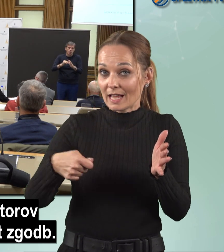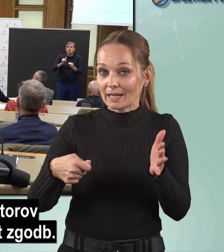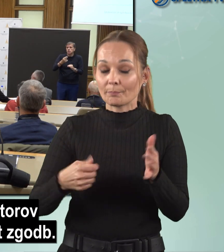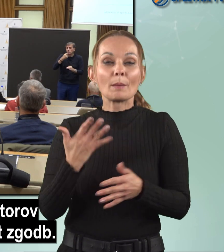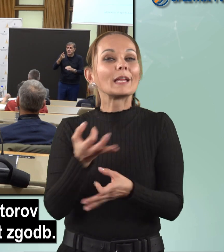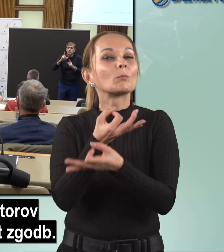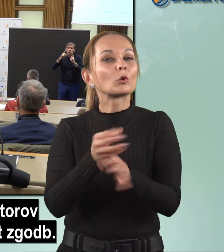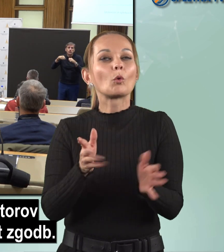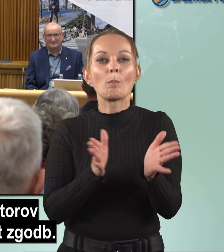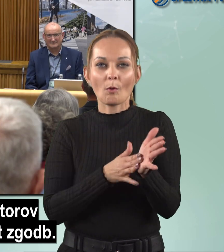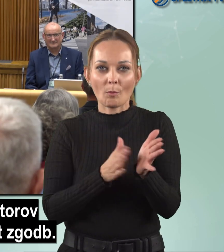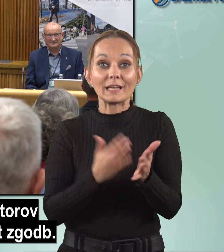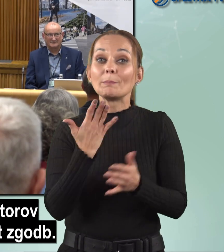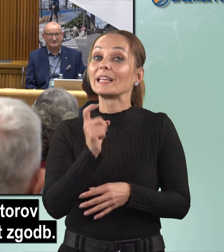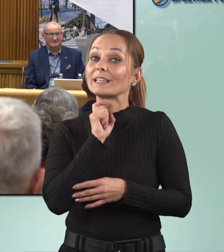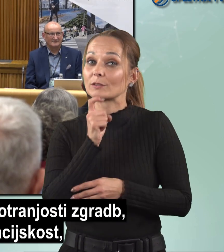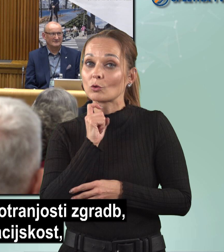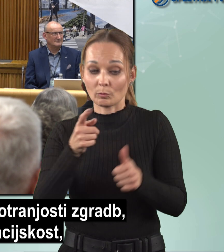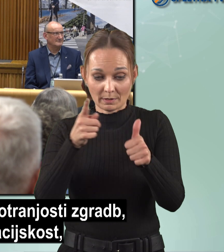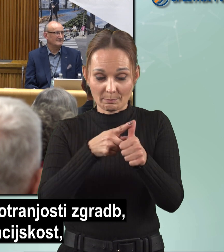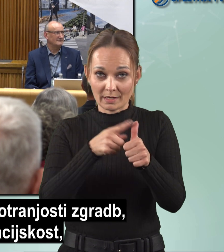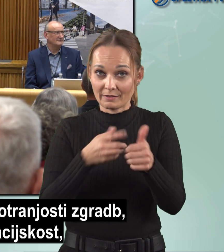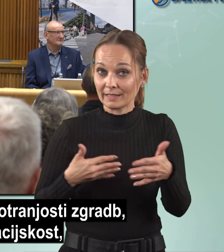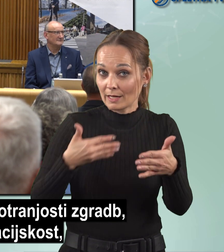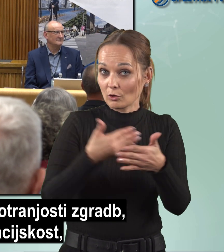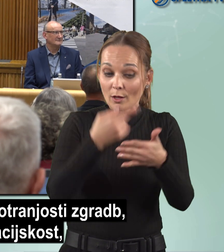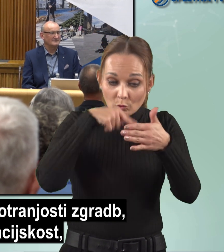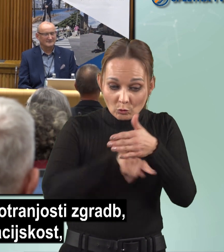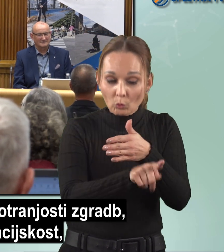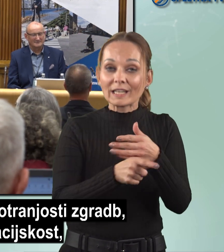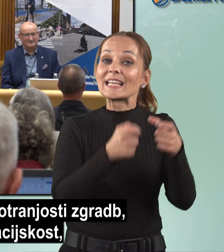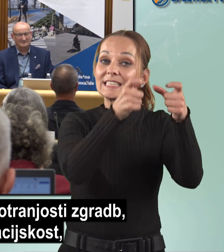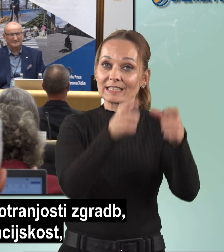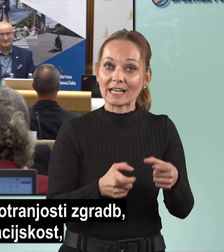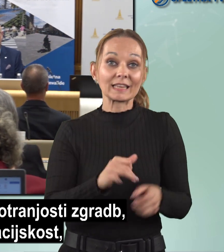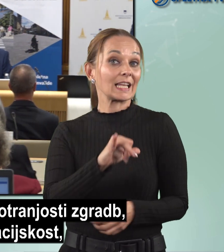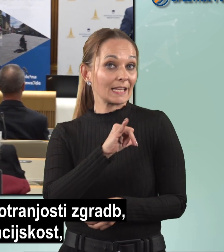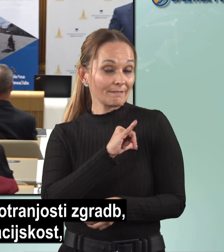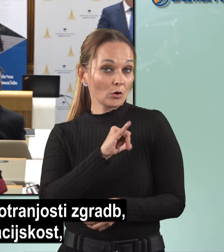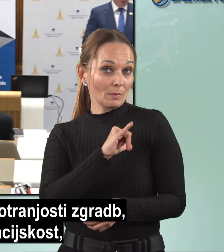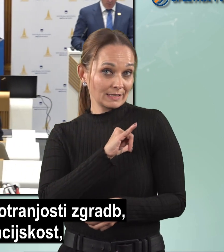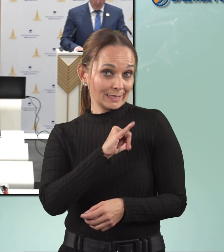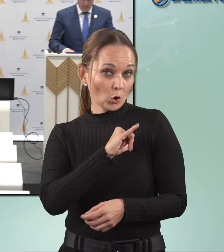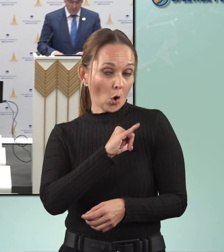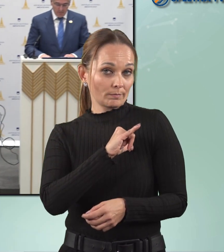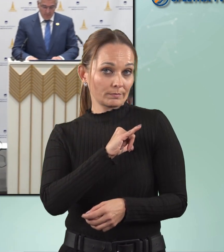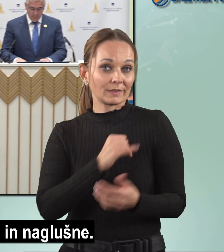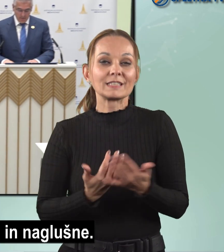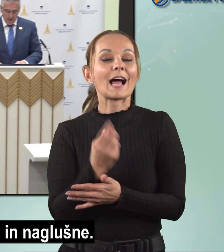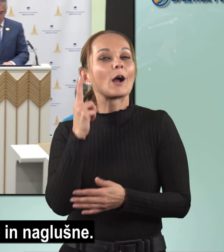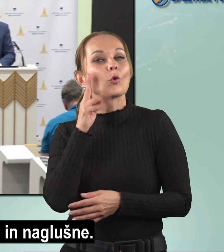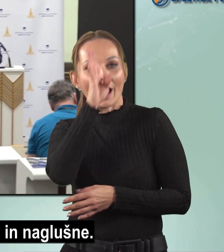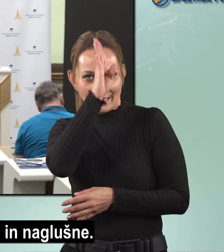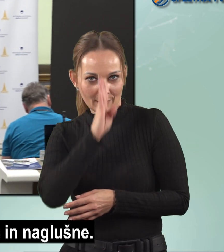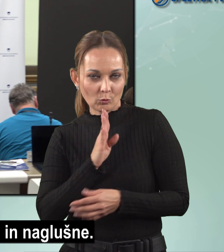prostorov pomeni 5 zgodb. Prvi je dostopnost notranjosti zgradb, tudi informacijsko seveda, za gluhe